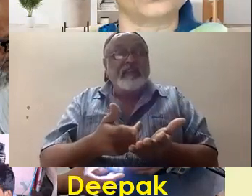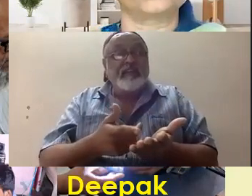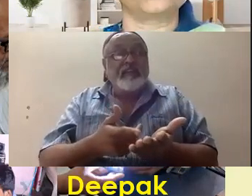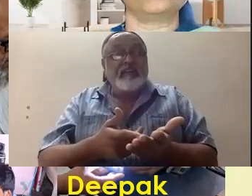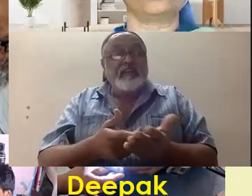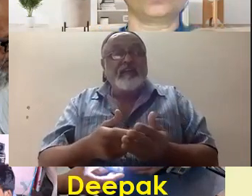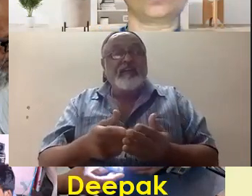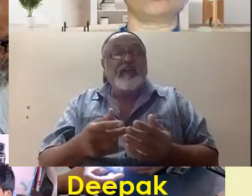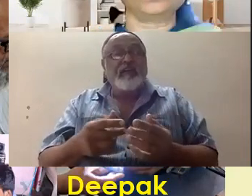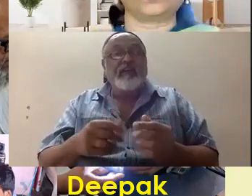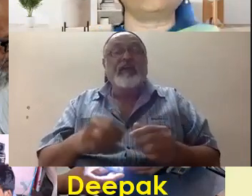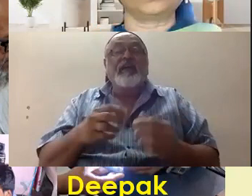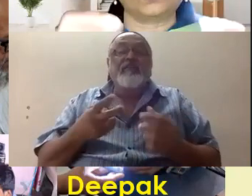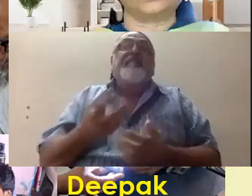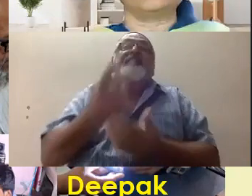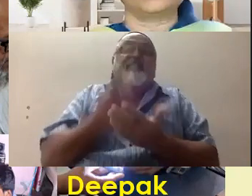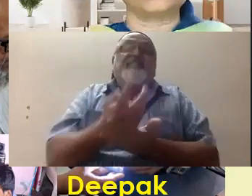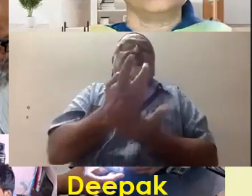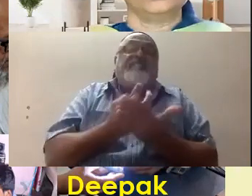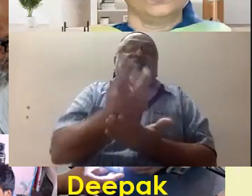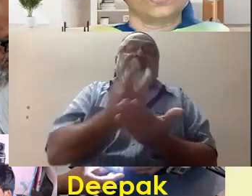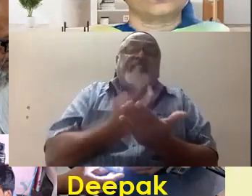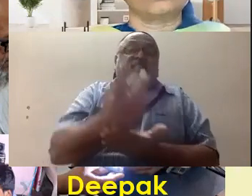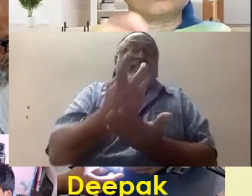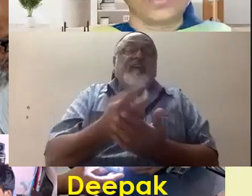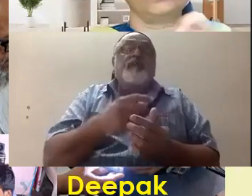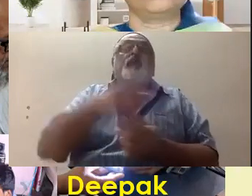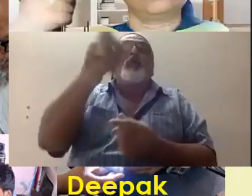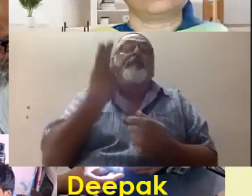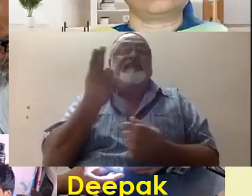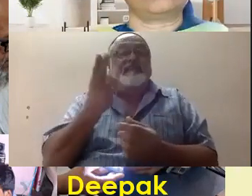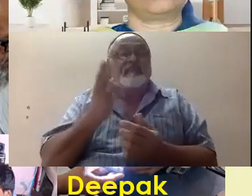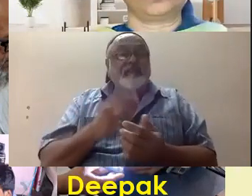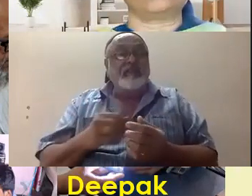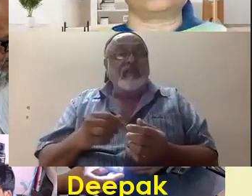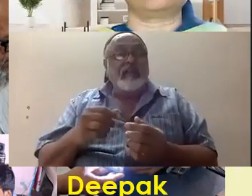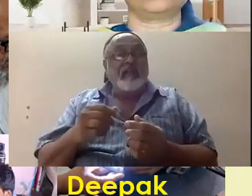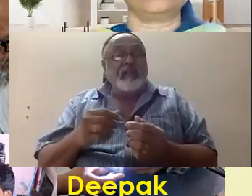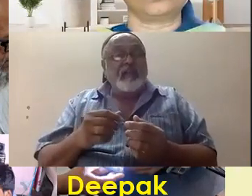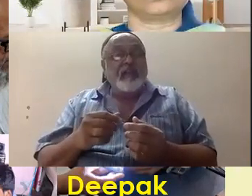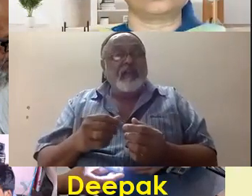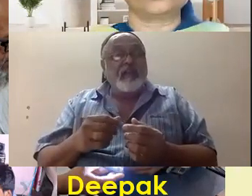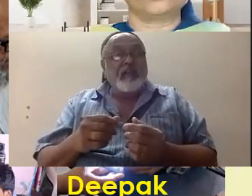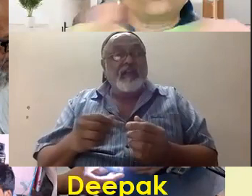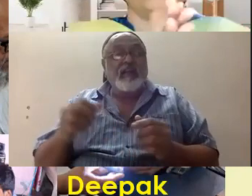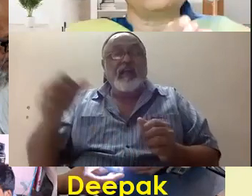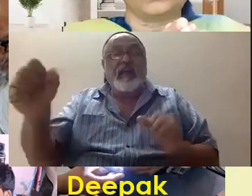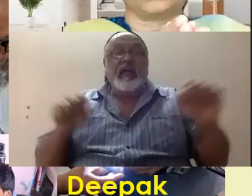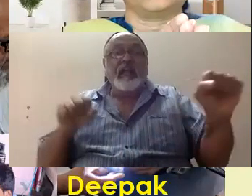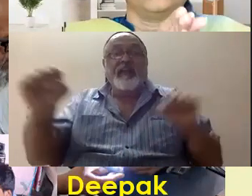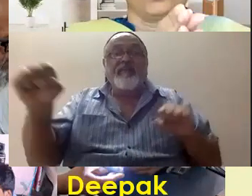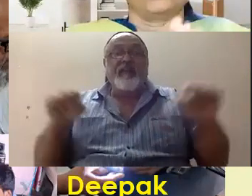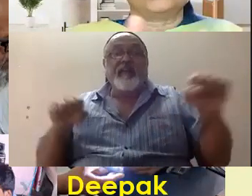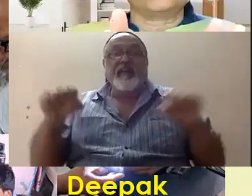stop. To unhone apne aap ye gaadi banai, ek hand, you know, driven, jo foldable